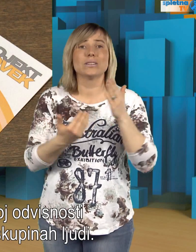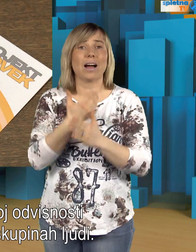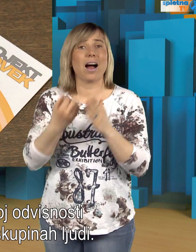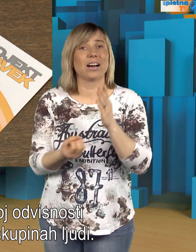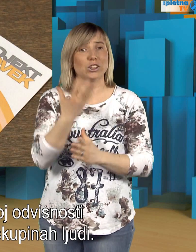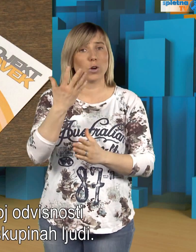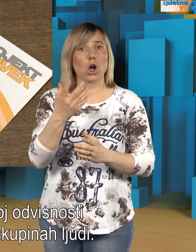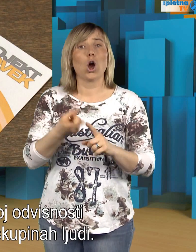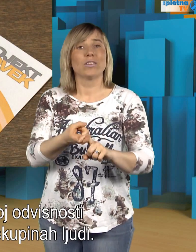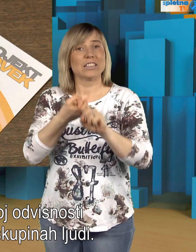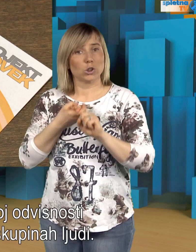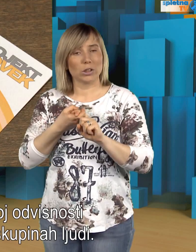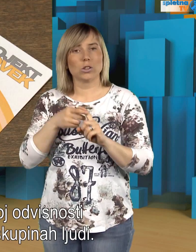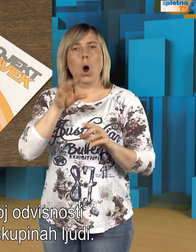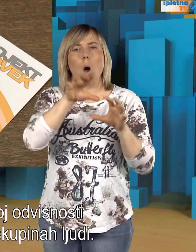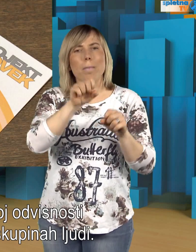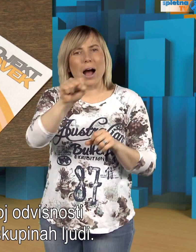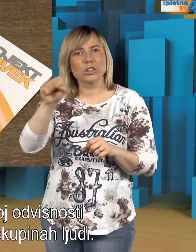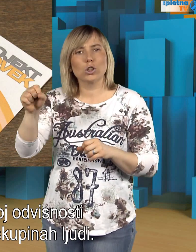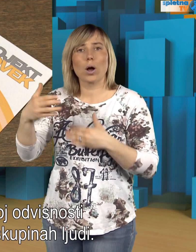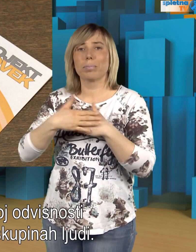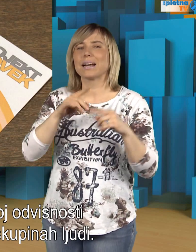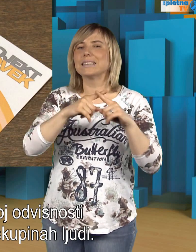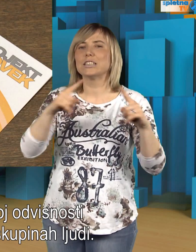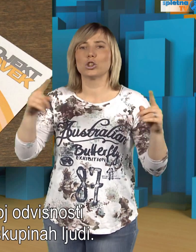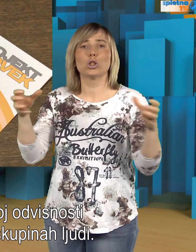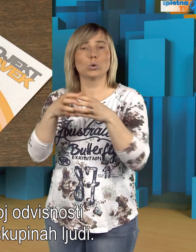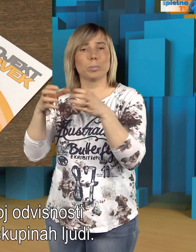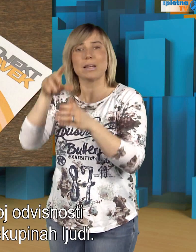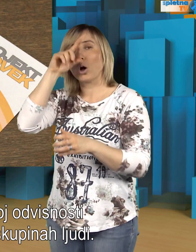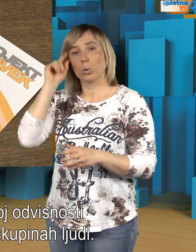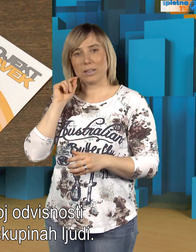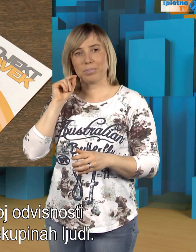Nagnjenost za razvoj odvisnosti opažajo pri različnih skupinah ljudi.